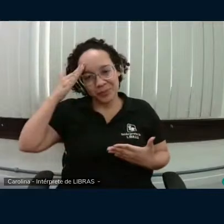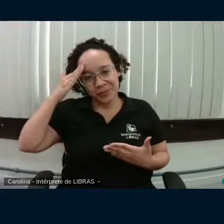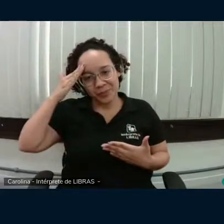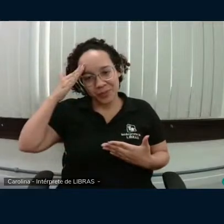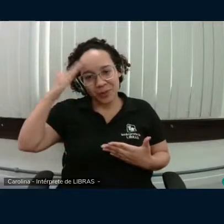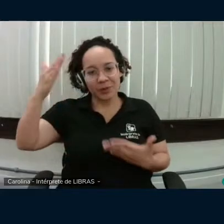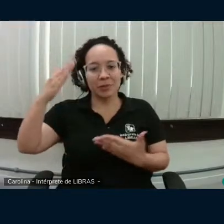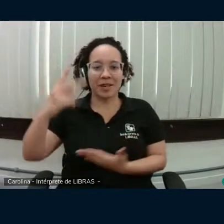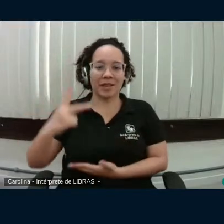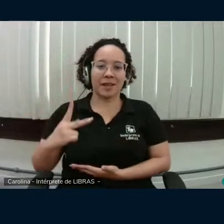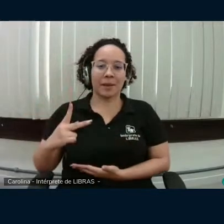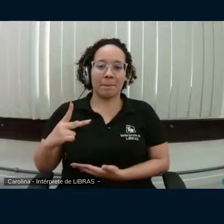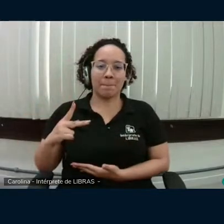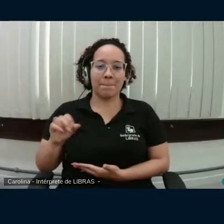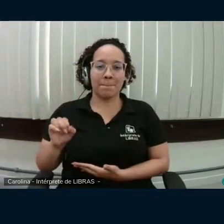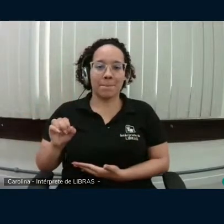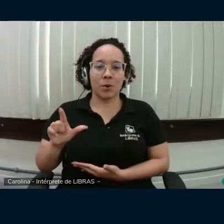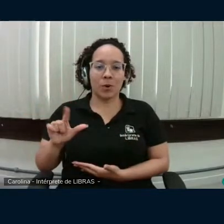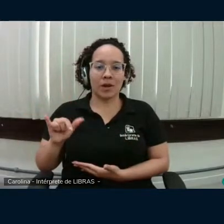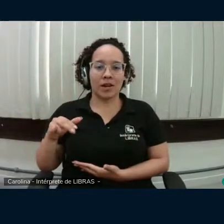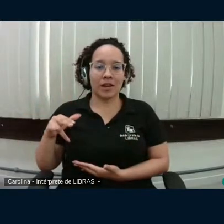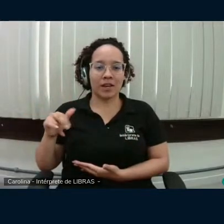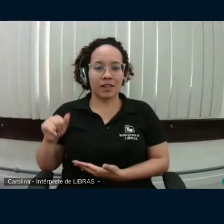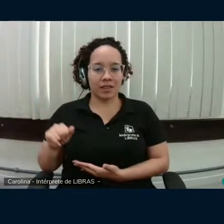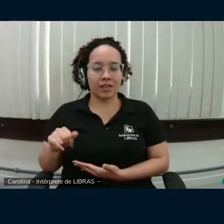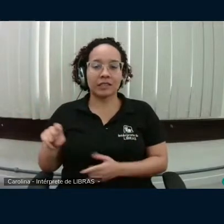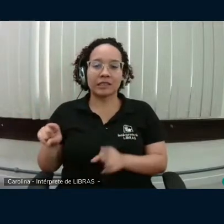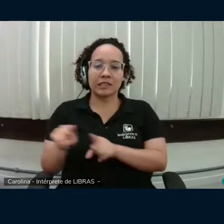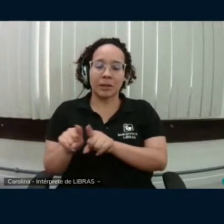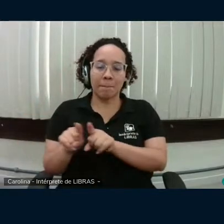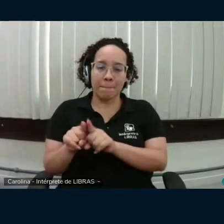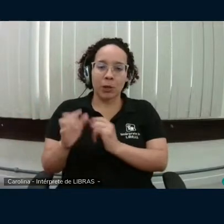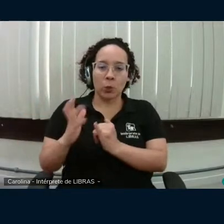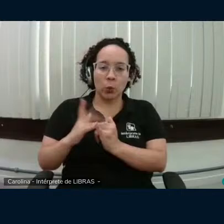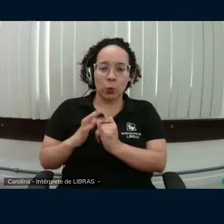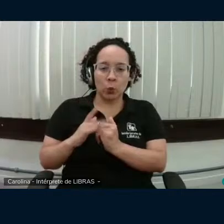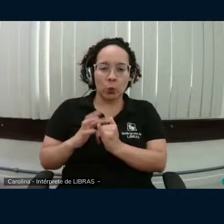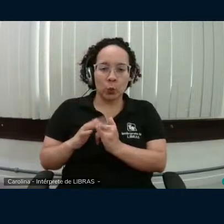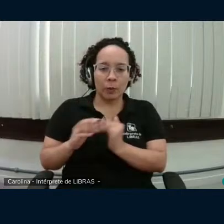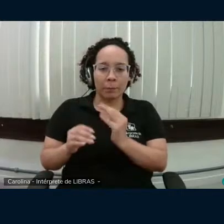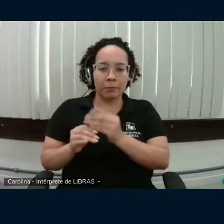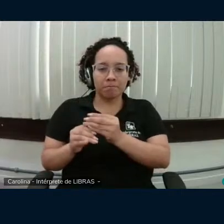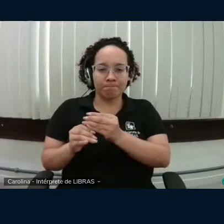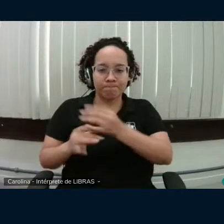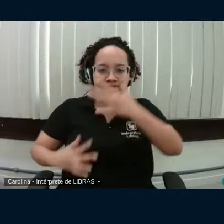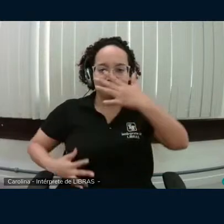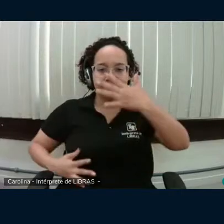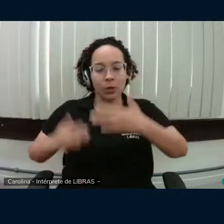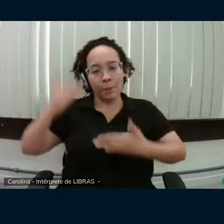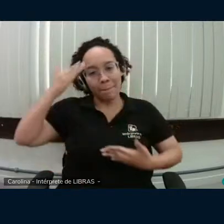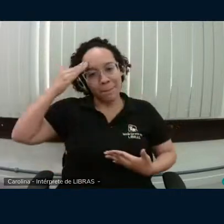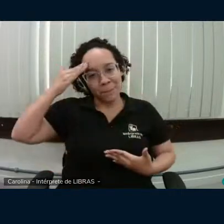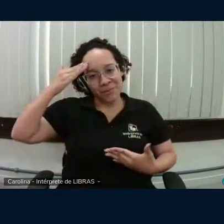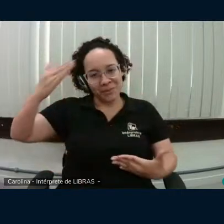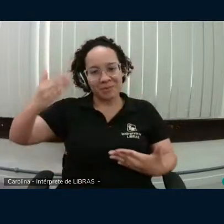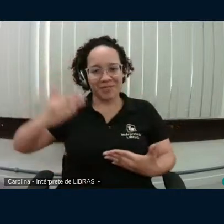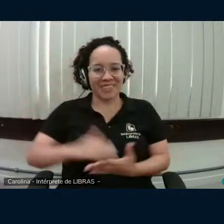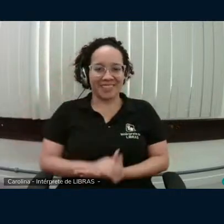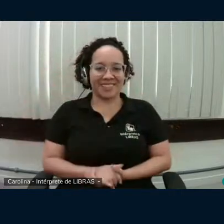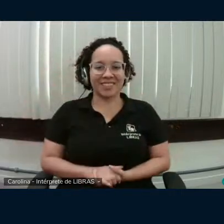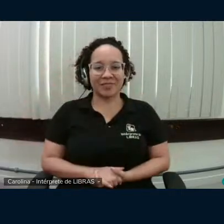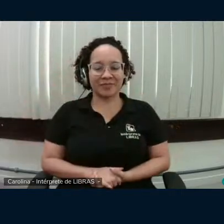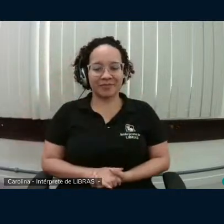da Poliana quanto das que eu pude acompanhar ali, né, no chat, no YouTube. Então, obrigada pelo carinho, tá, pessoal?